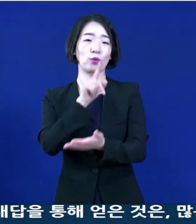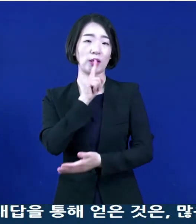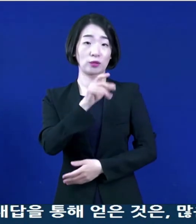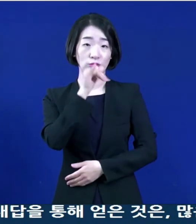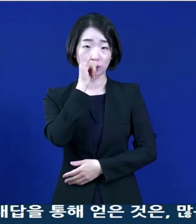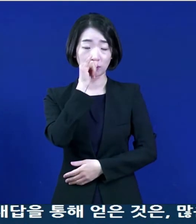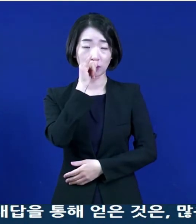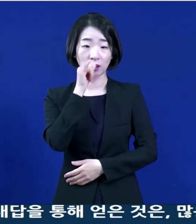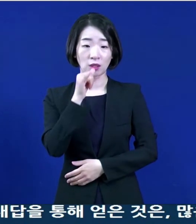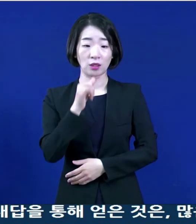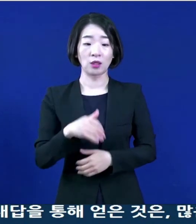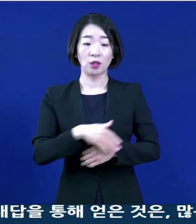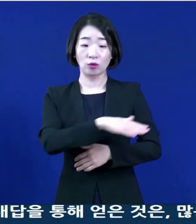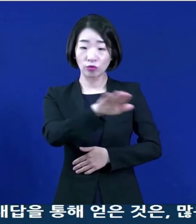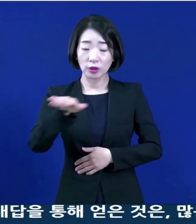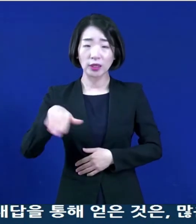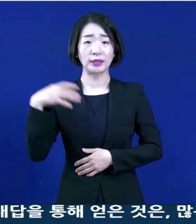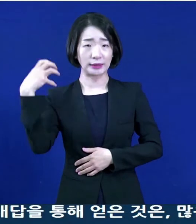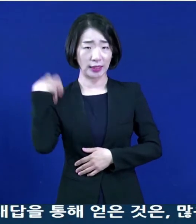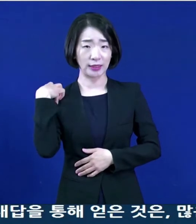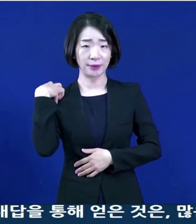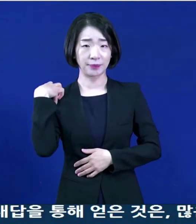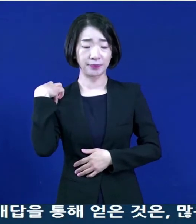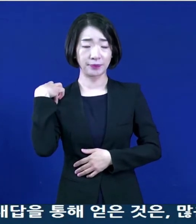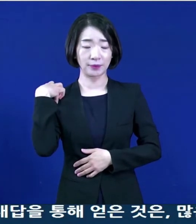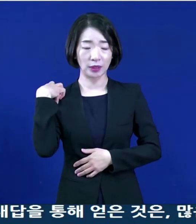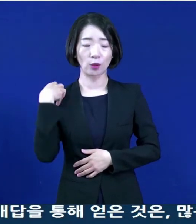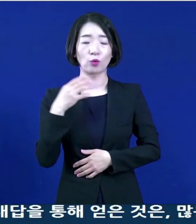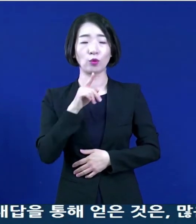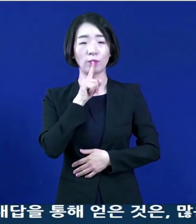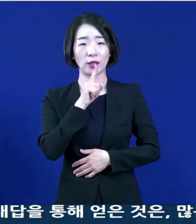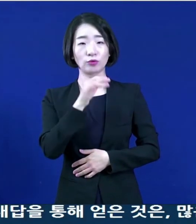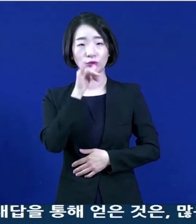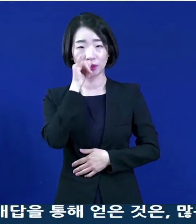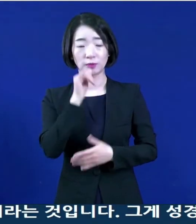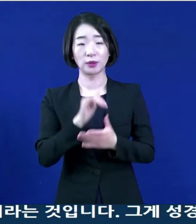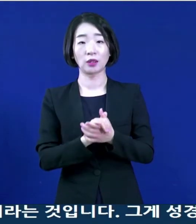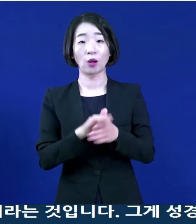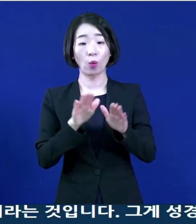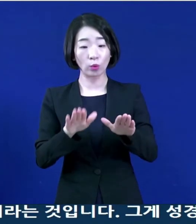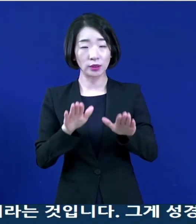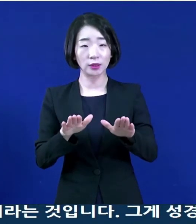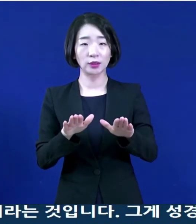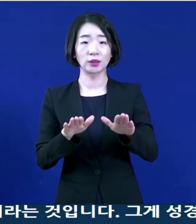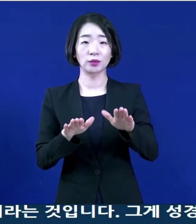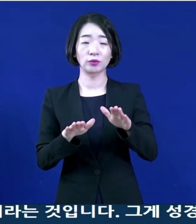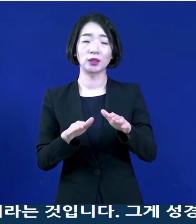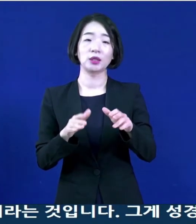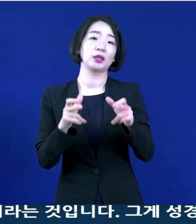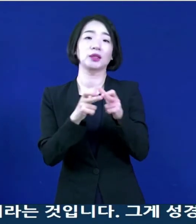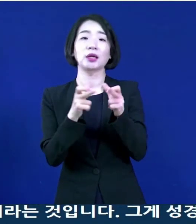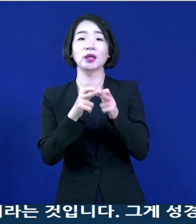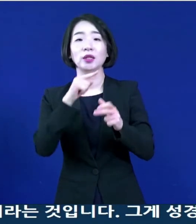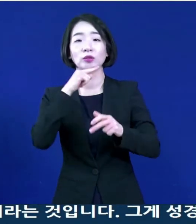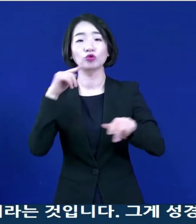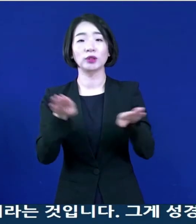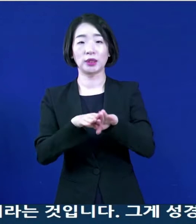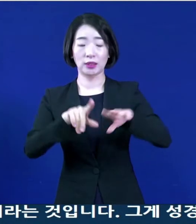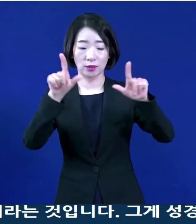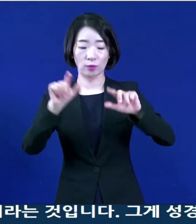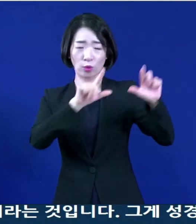책임보다 공동의 책임이 훨씬 큰 것이죠. 저는 2021년 장애우 주의를 지나면서 우리 충영교회